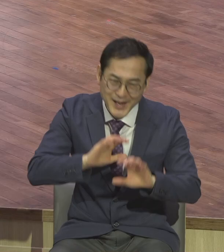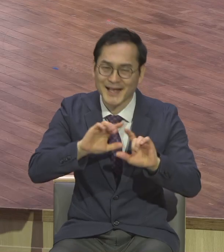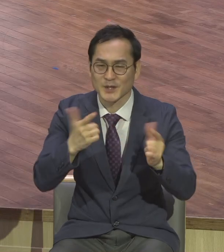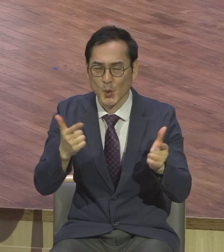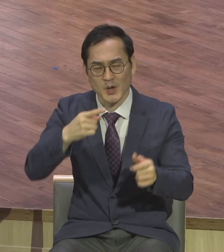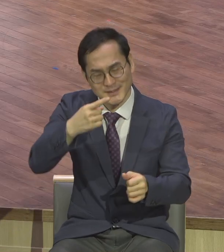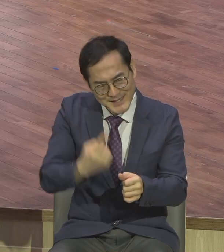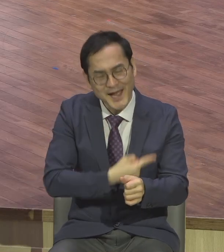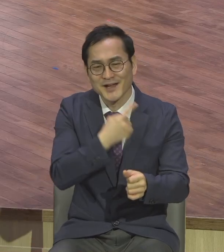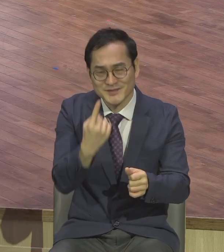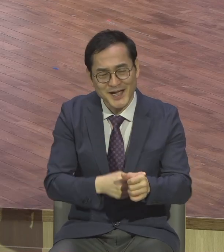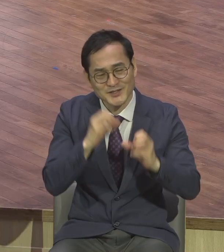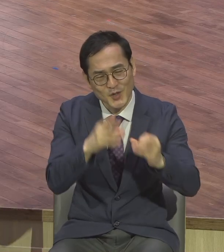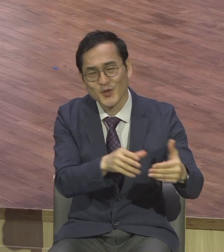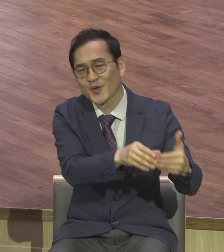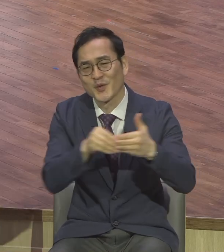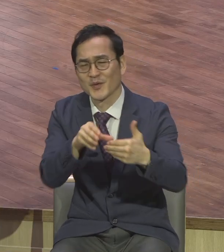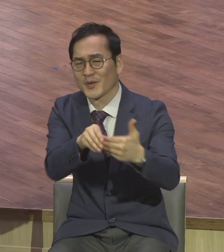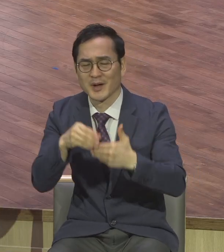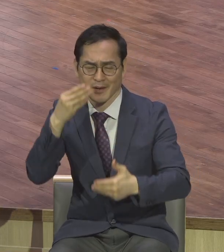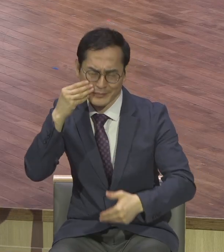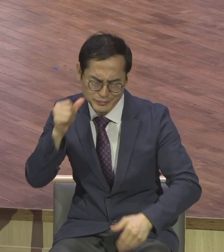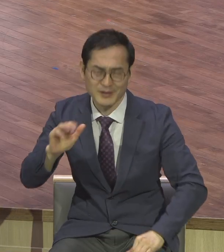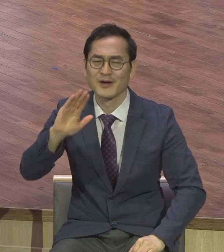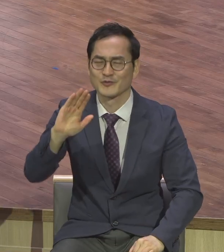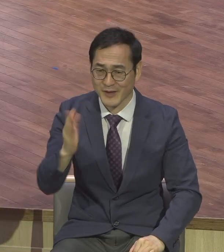누림. 이게 시작된 거예요.